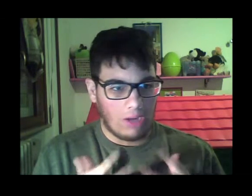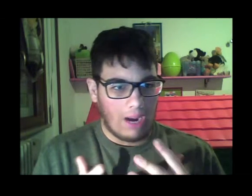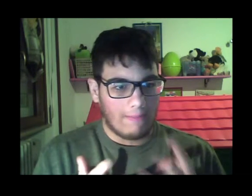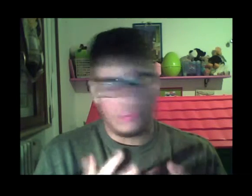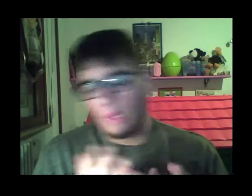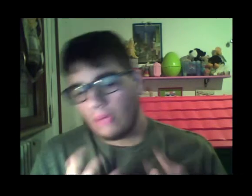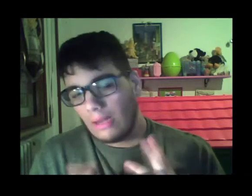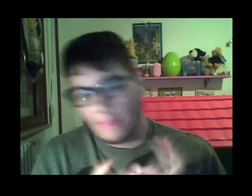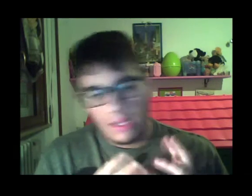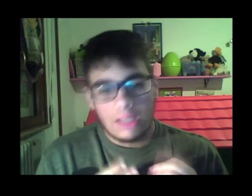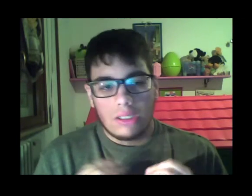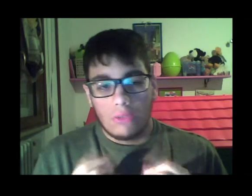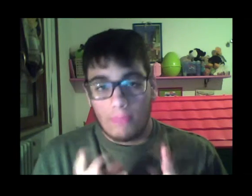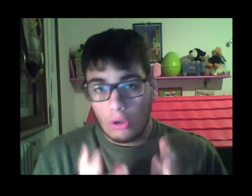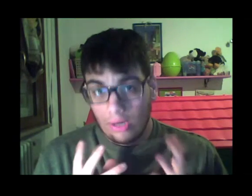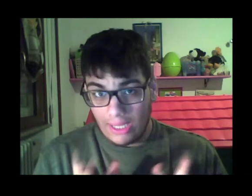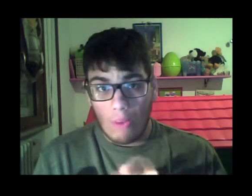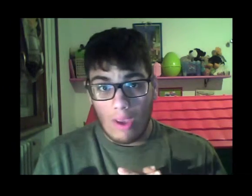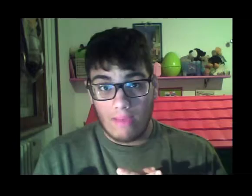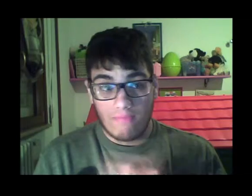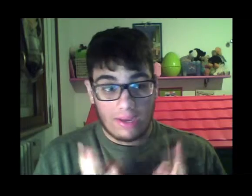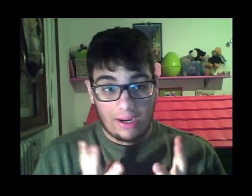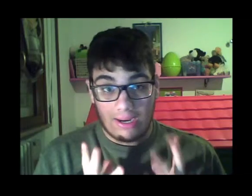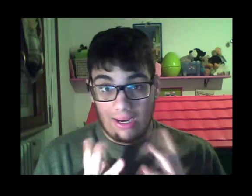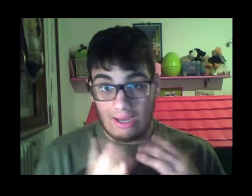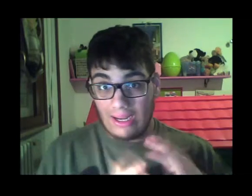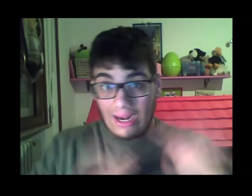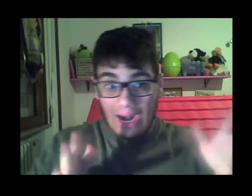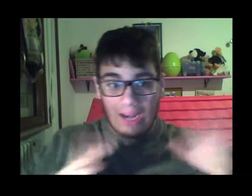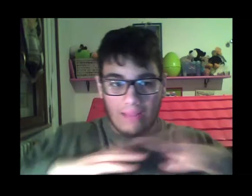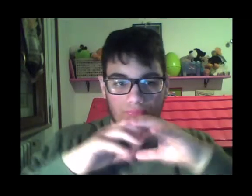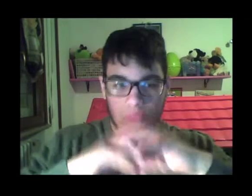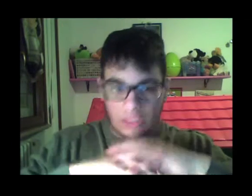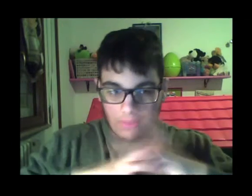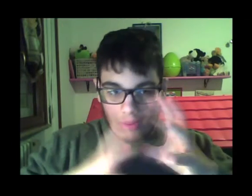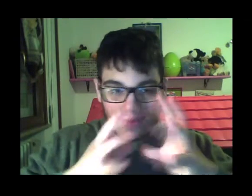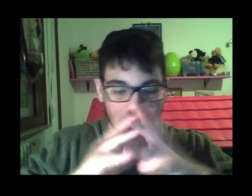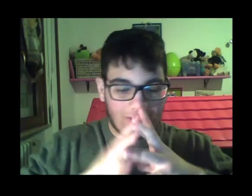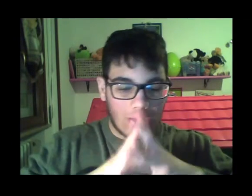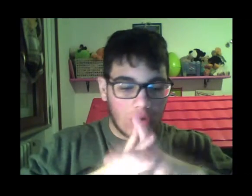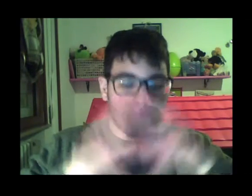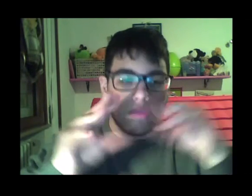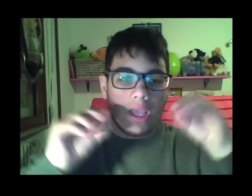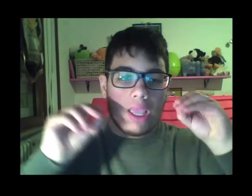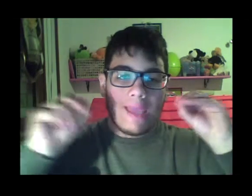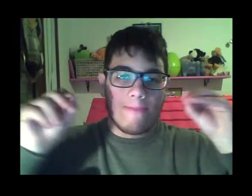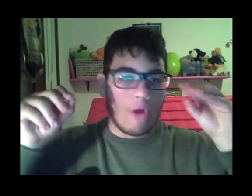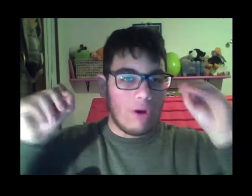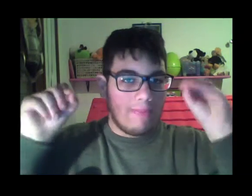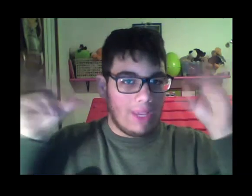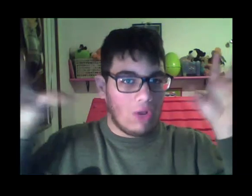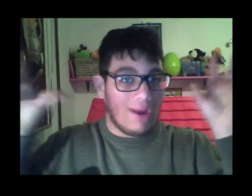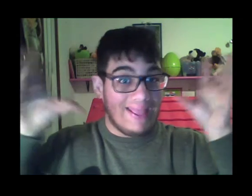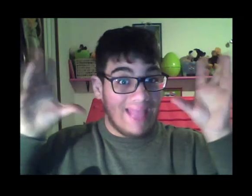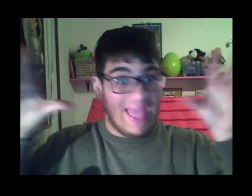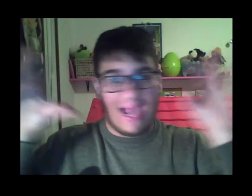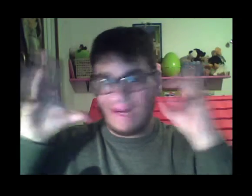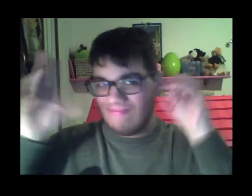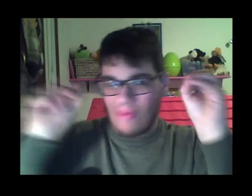canale, si prova a farlo. E poi una piccola idea, ma proprio